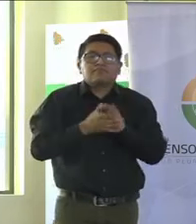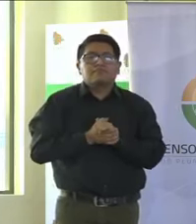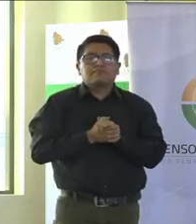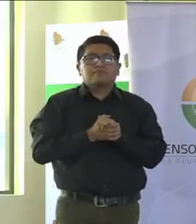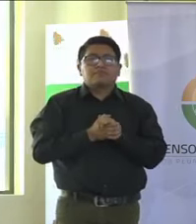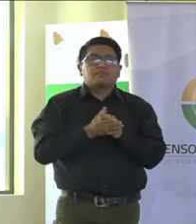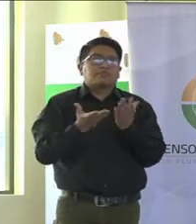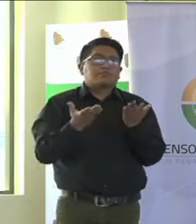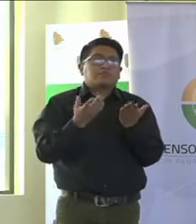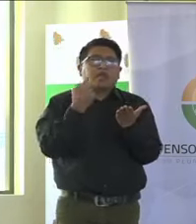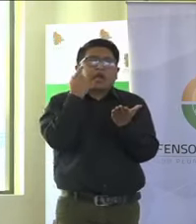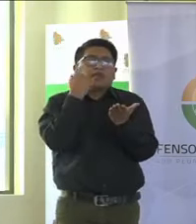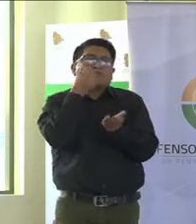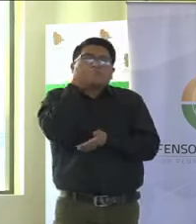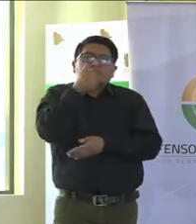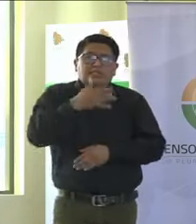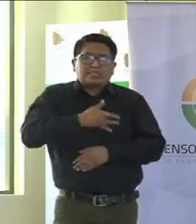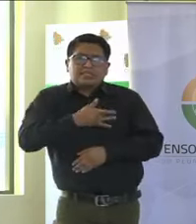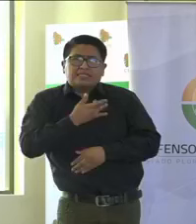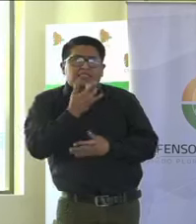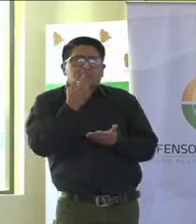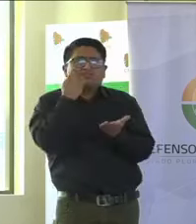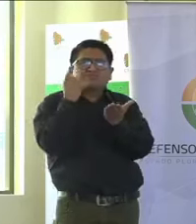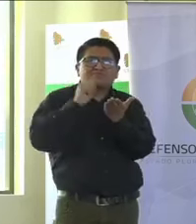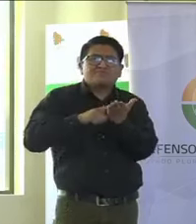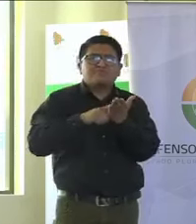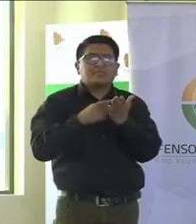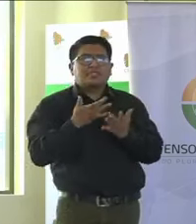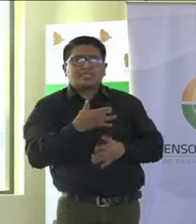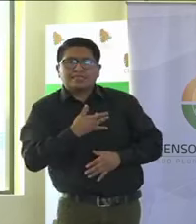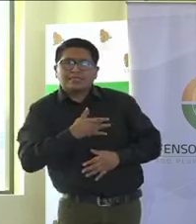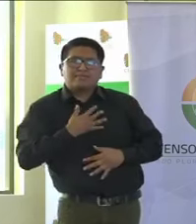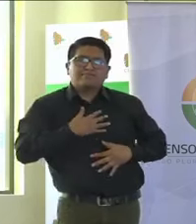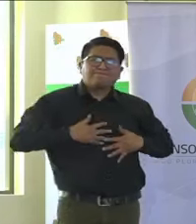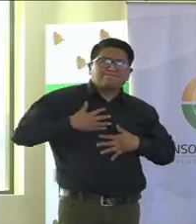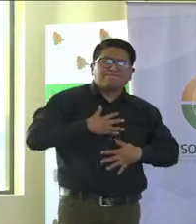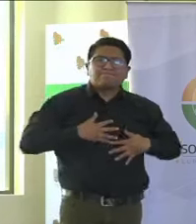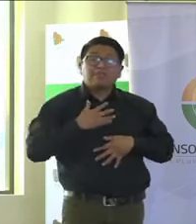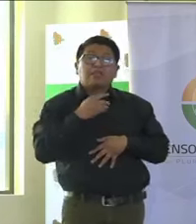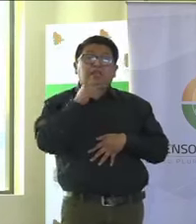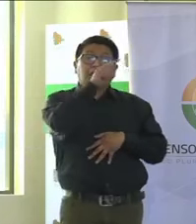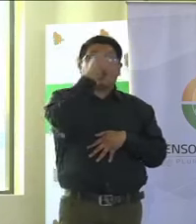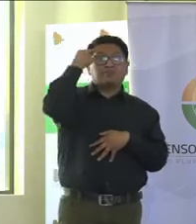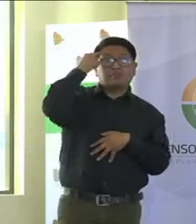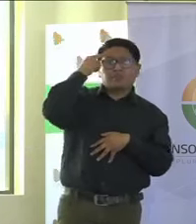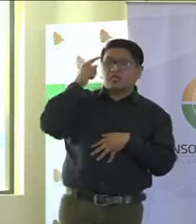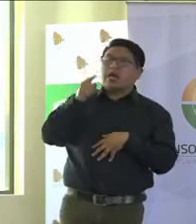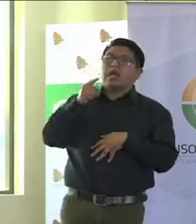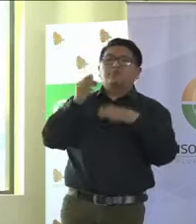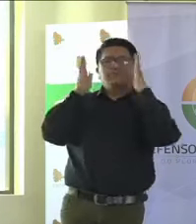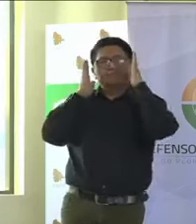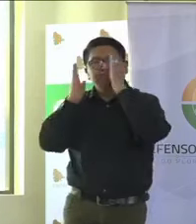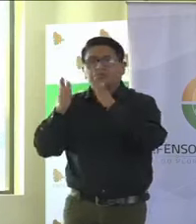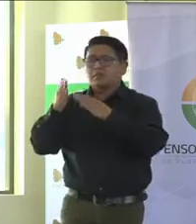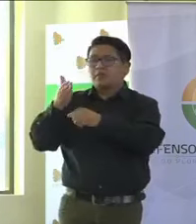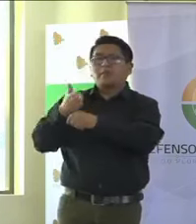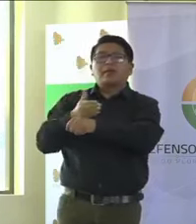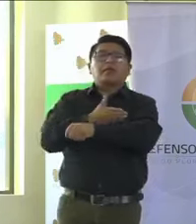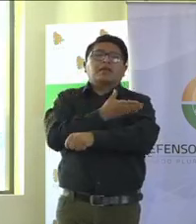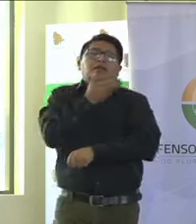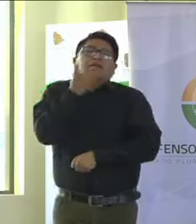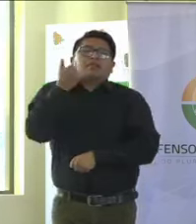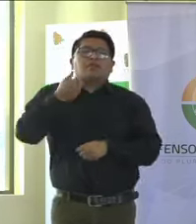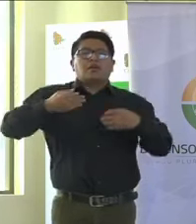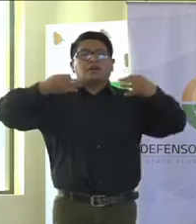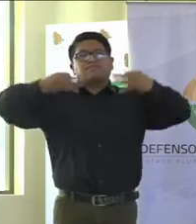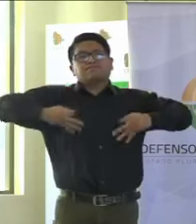ante alguna observación que pudiese existir y que eso nos permite mejorar la calidad de los servicios que estamos